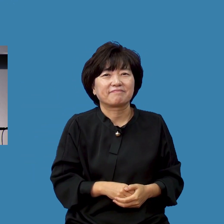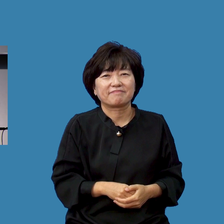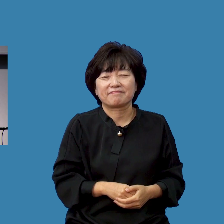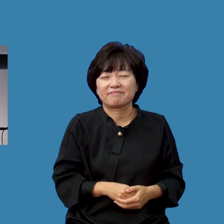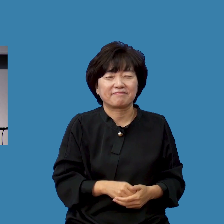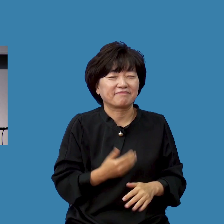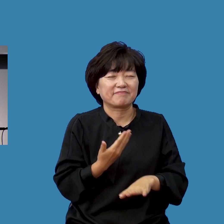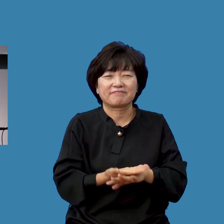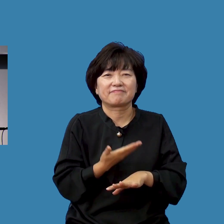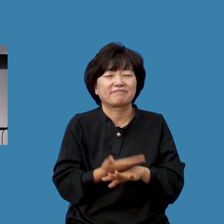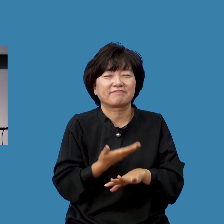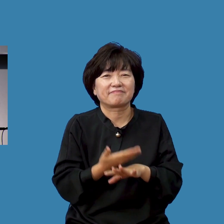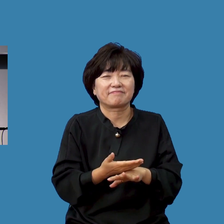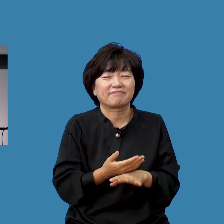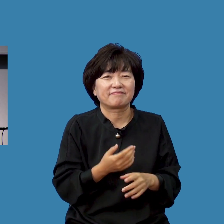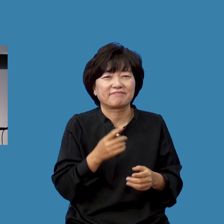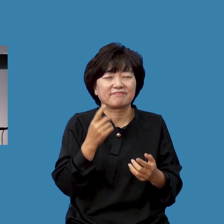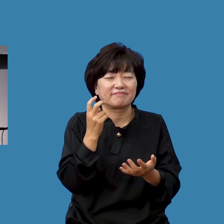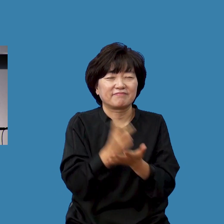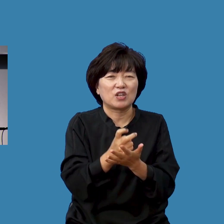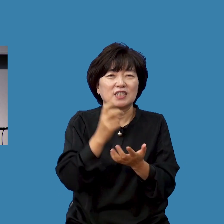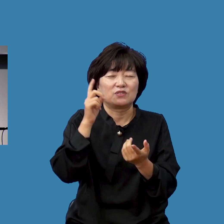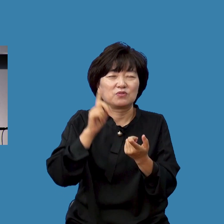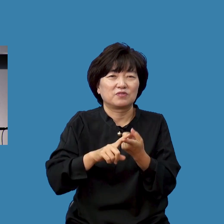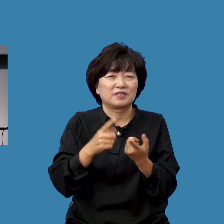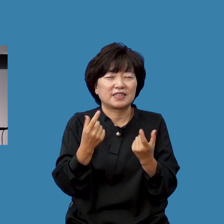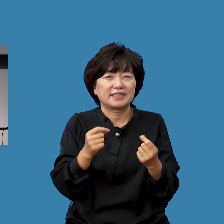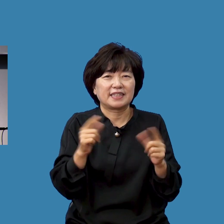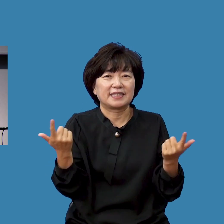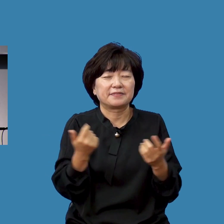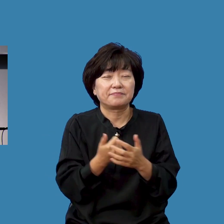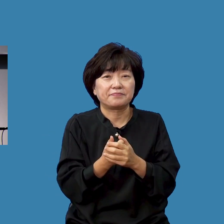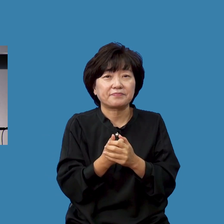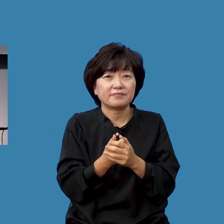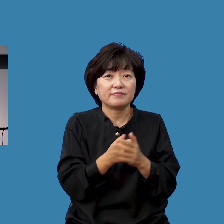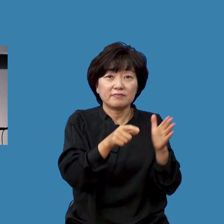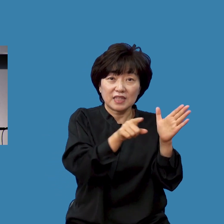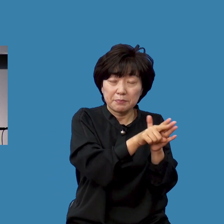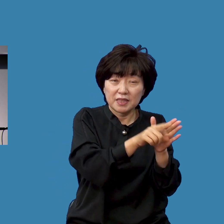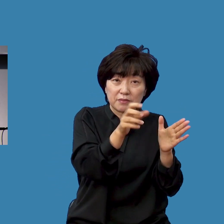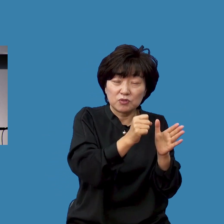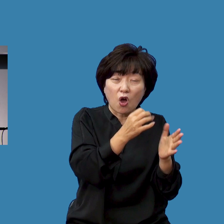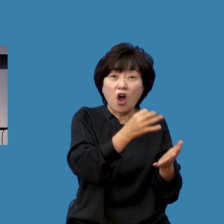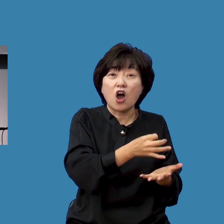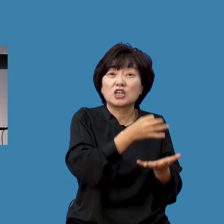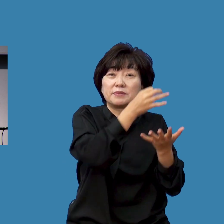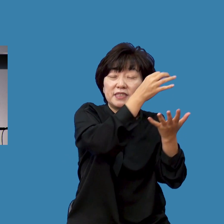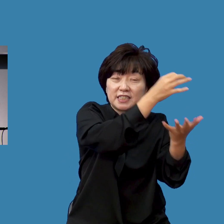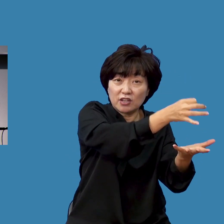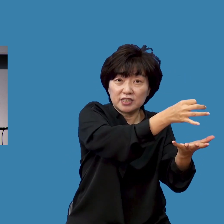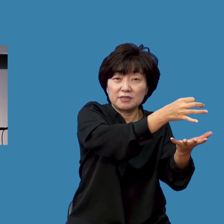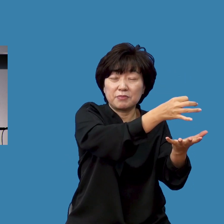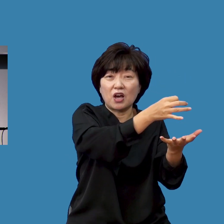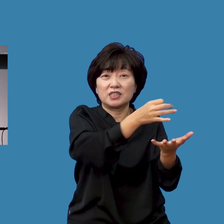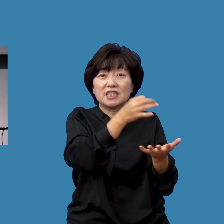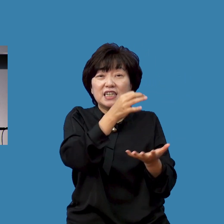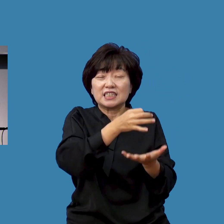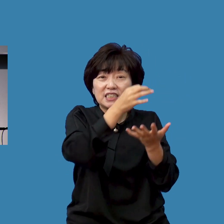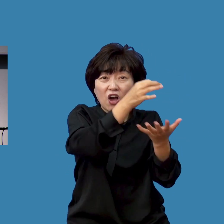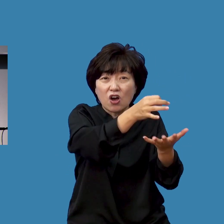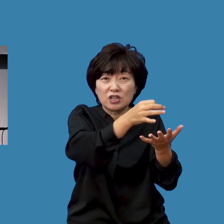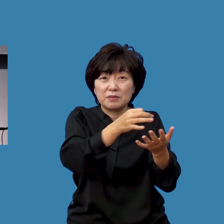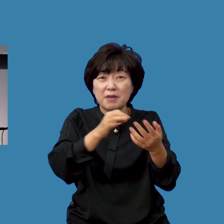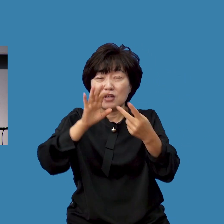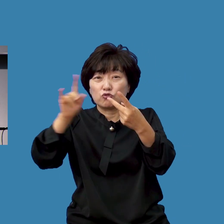심고 거두는 원리는 그렇게 적용이 안 돼. 진짜 여러분들이 믿음으로 하나님 앞에 헌금을 드렸으면 그